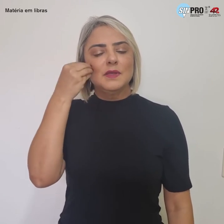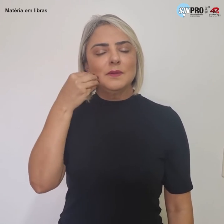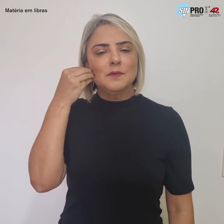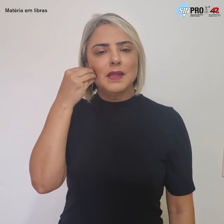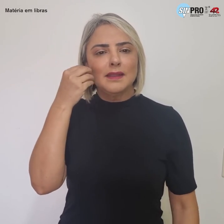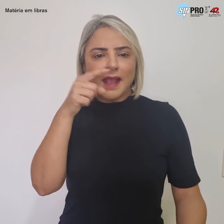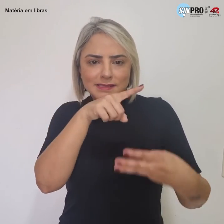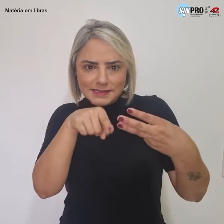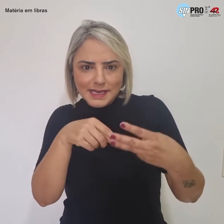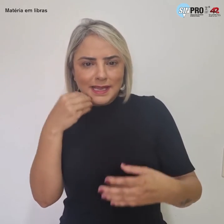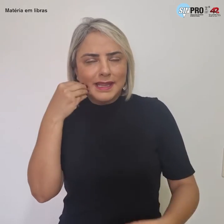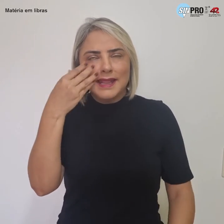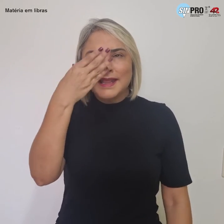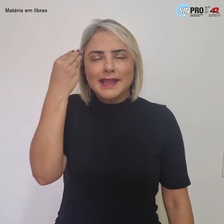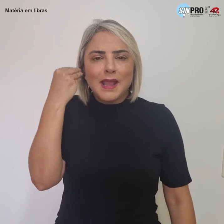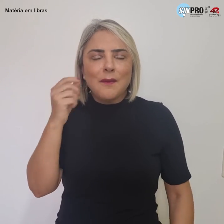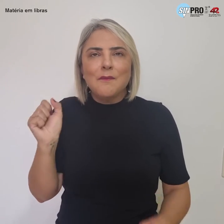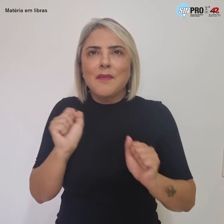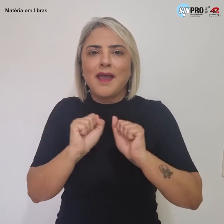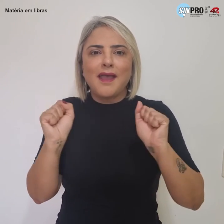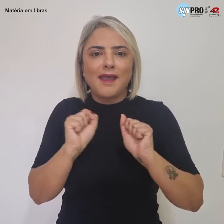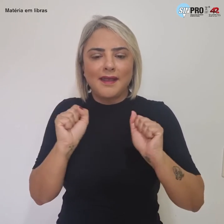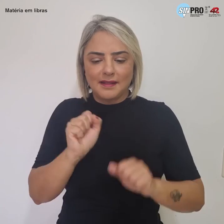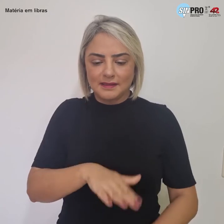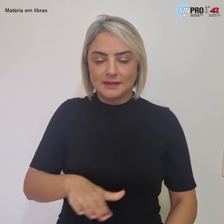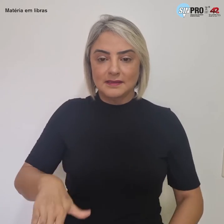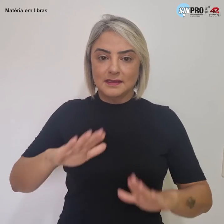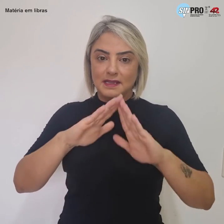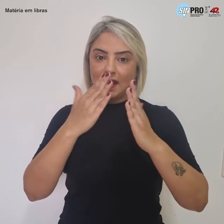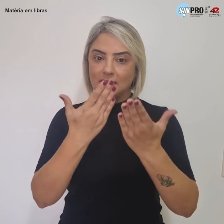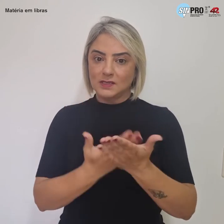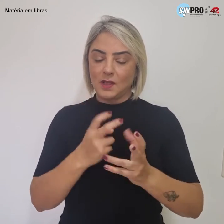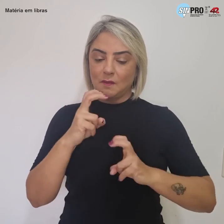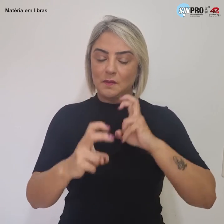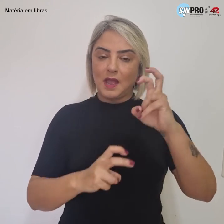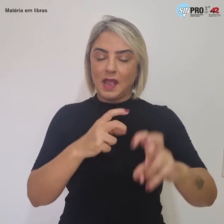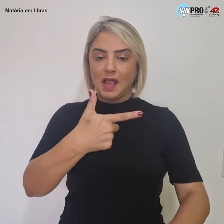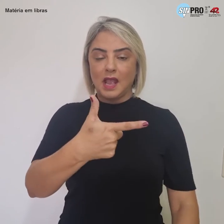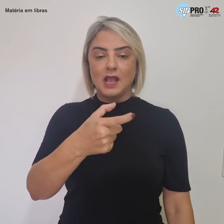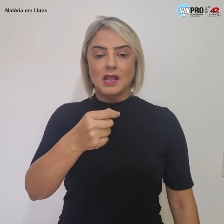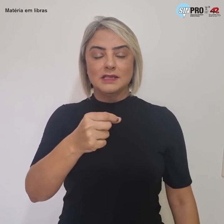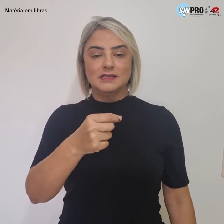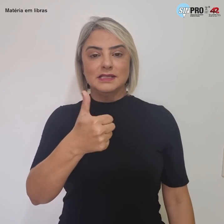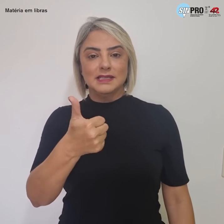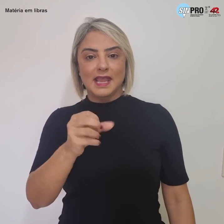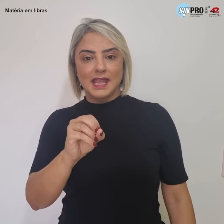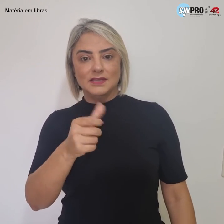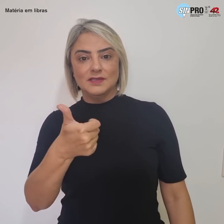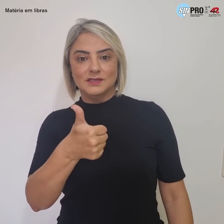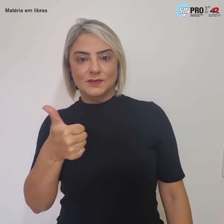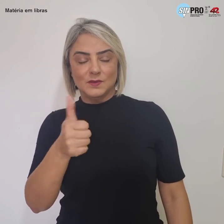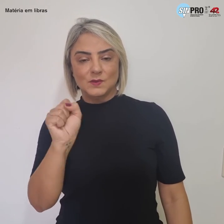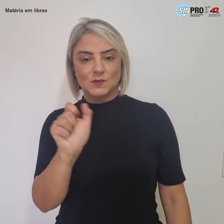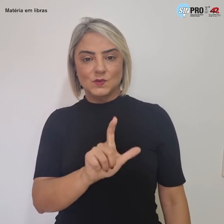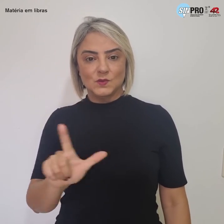inesquecível para as crianças da Escola Parque 210-211 Sul. Nos dias